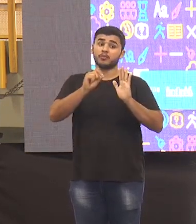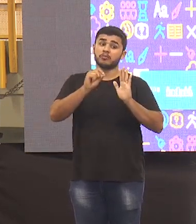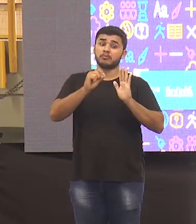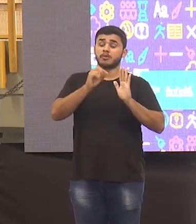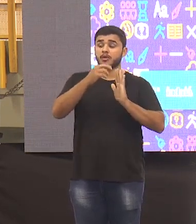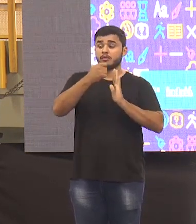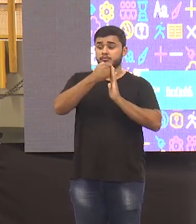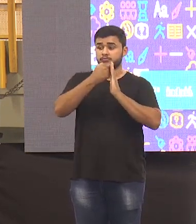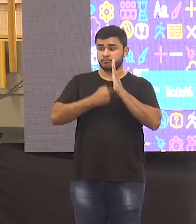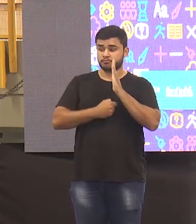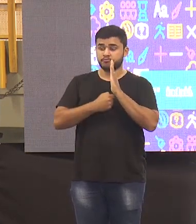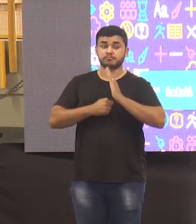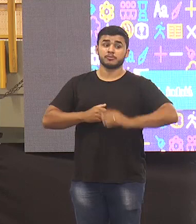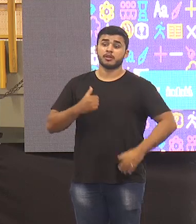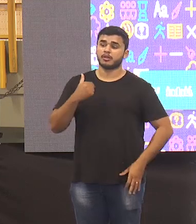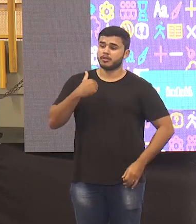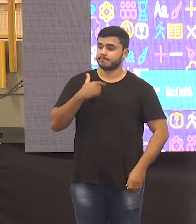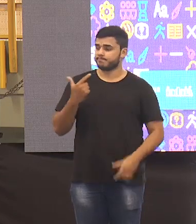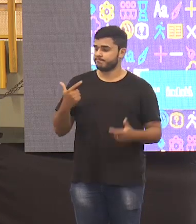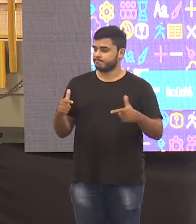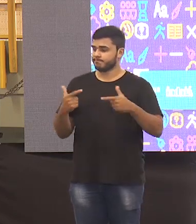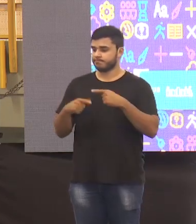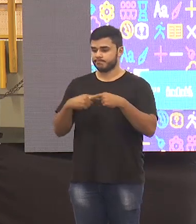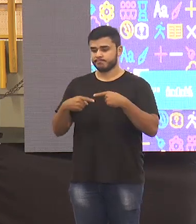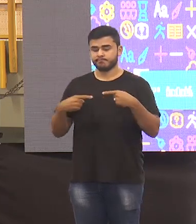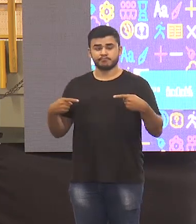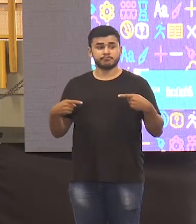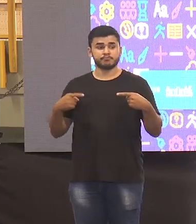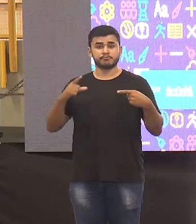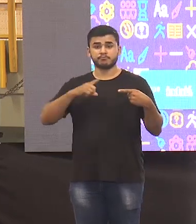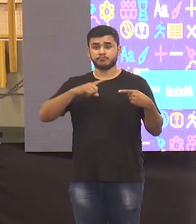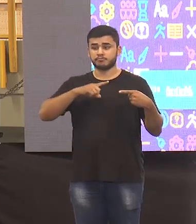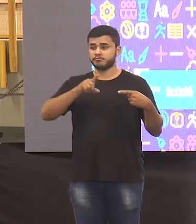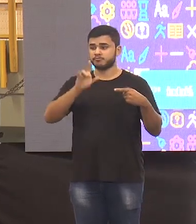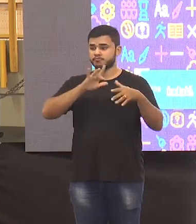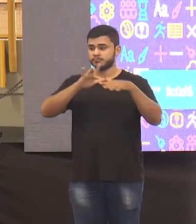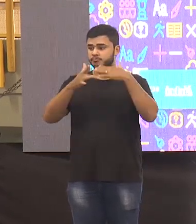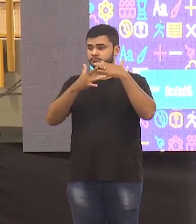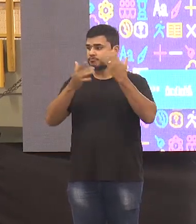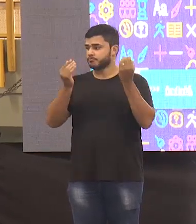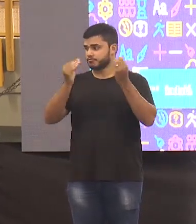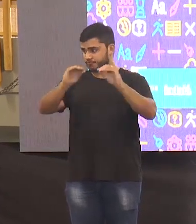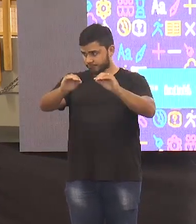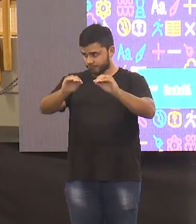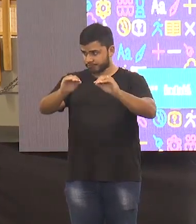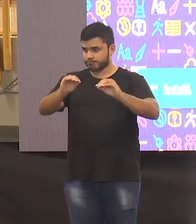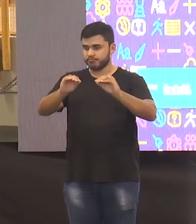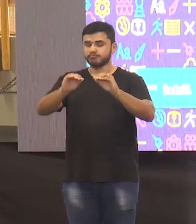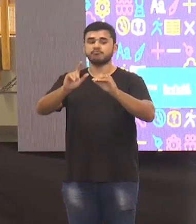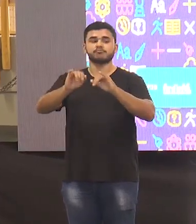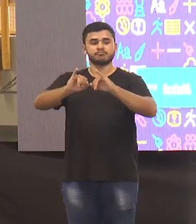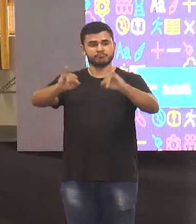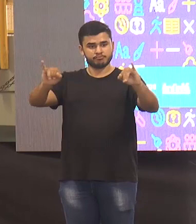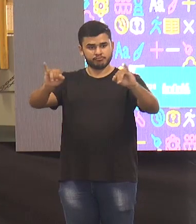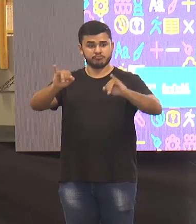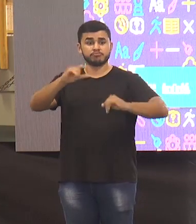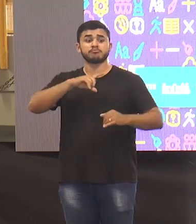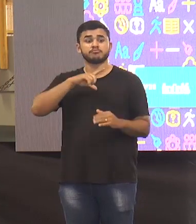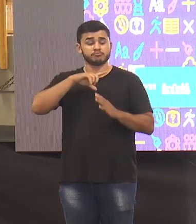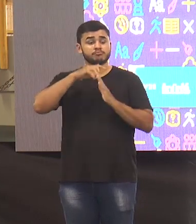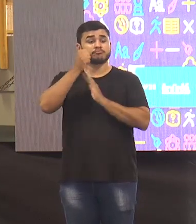os materiais em mãos, as propostas vão ser colocadas nas redes sociais, certo? São textos